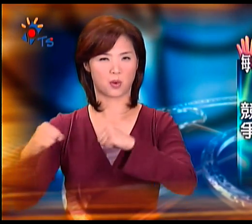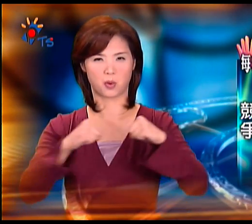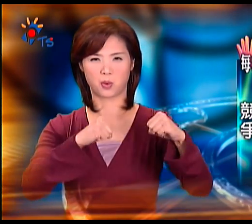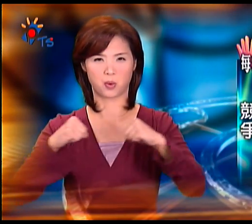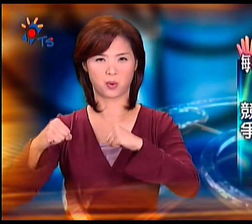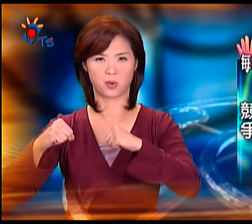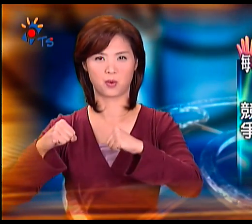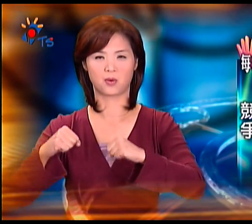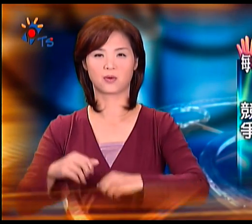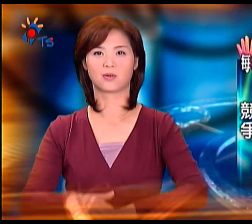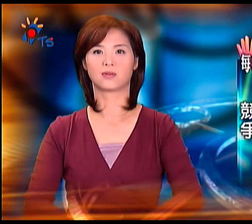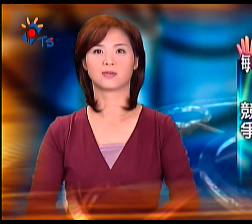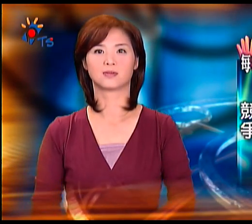取表现的样子。